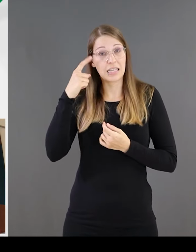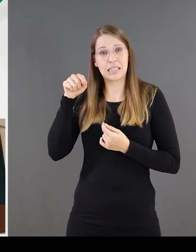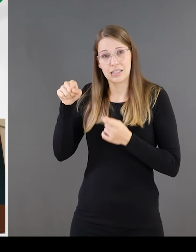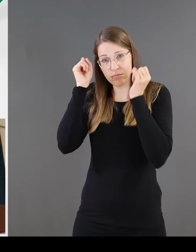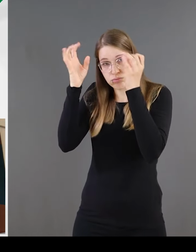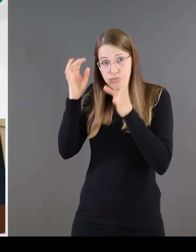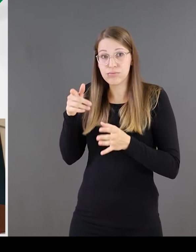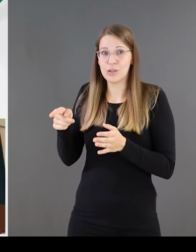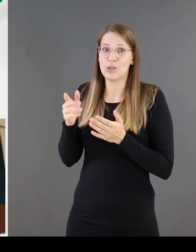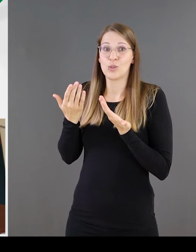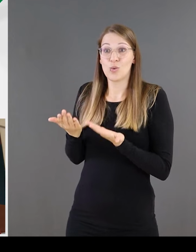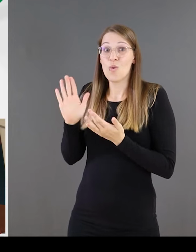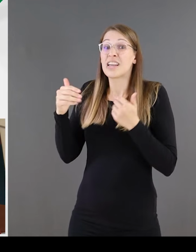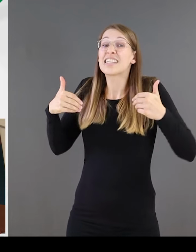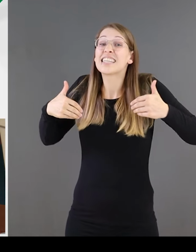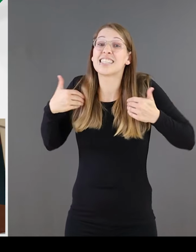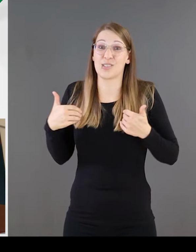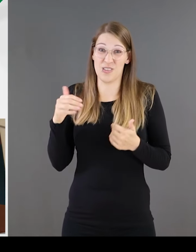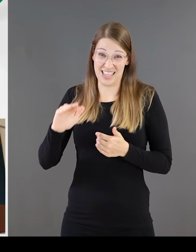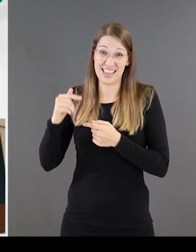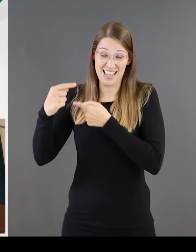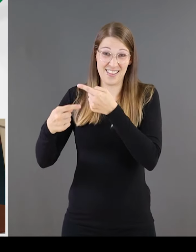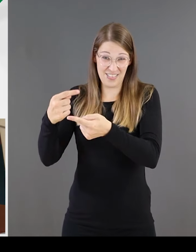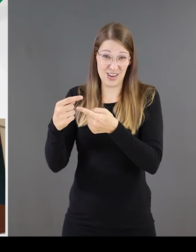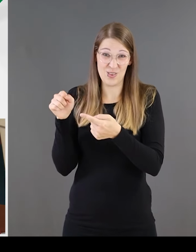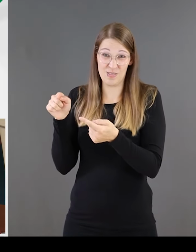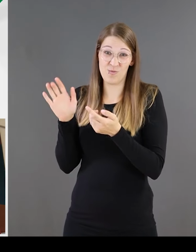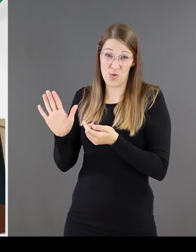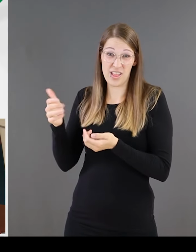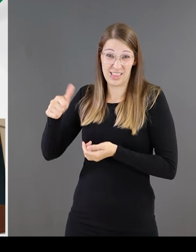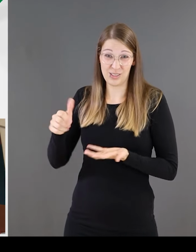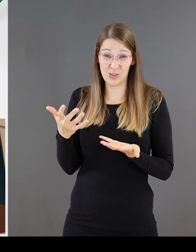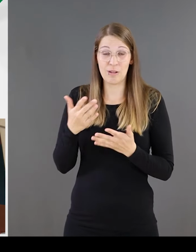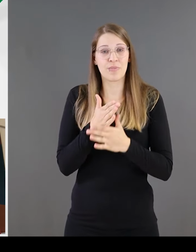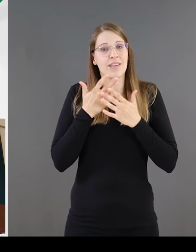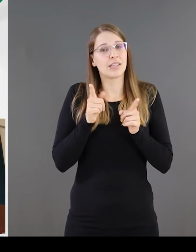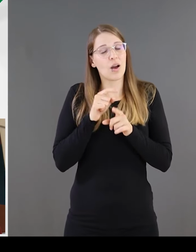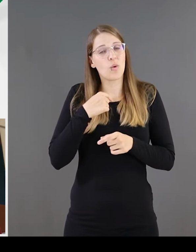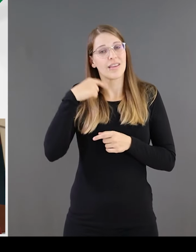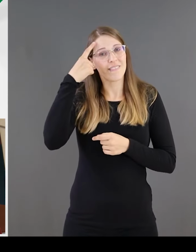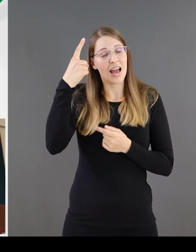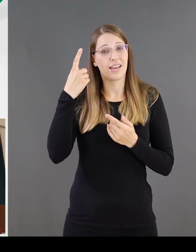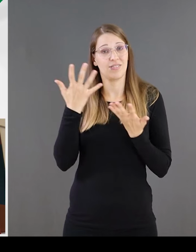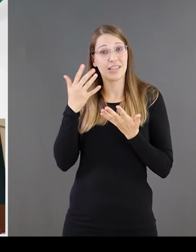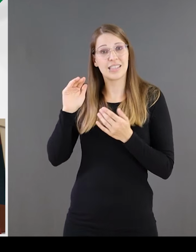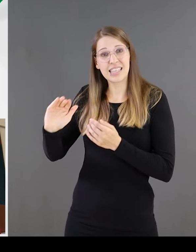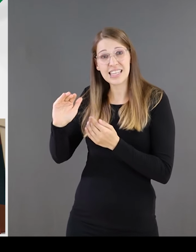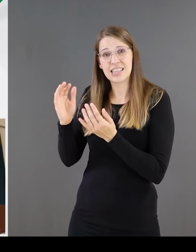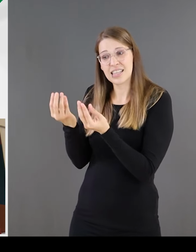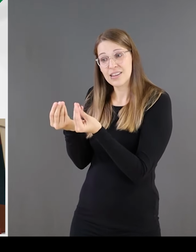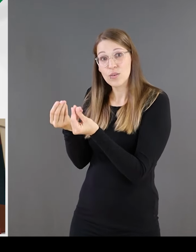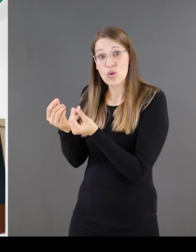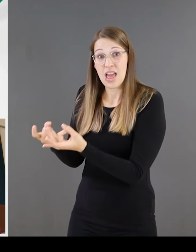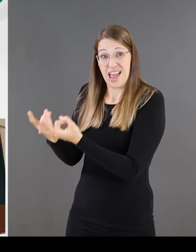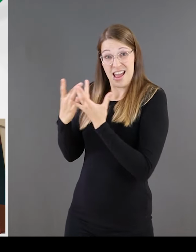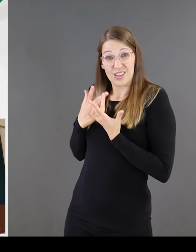wissen, dass die Gefühle ansteckend sind. Das heißt, es sind nicht unsere Gefühle, die wir da fühlen, sondern wir übernehmen die Gefühle unserer